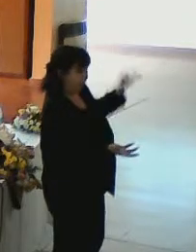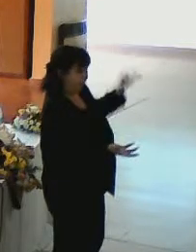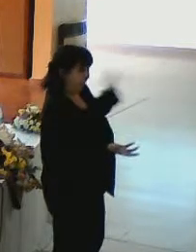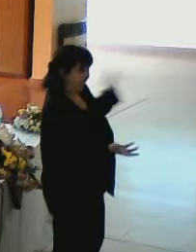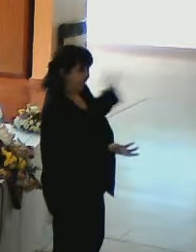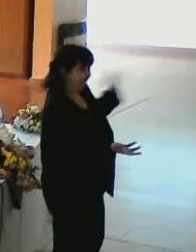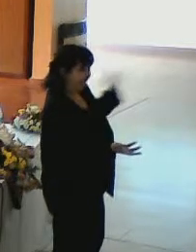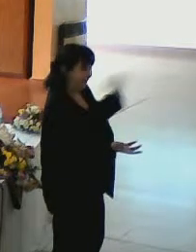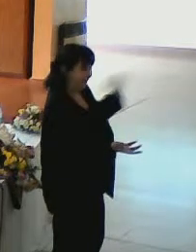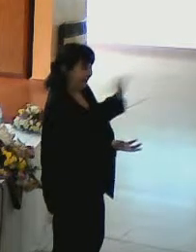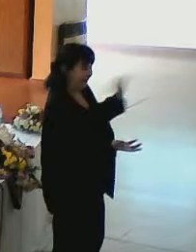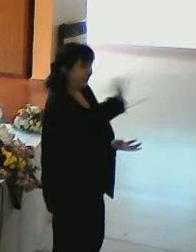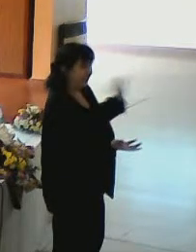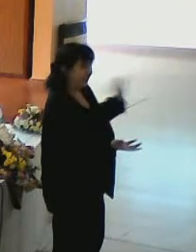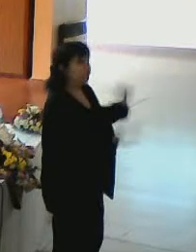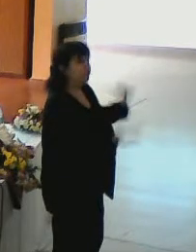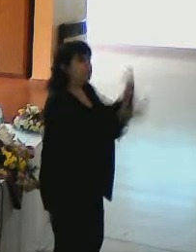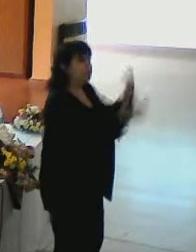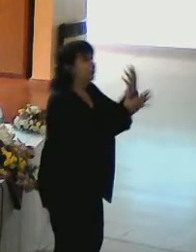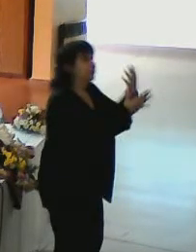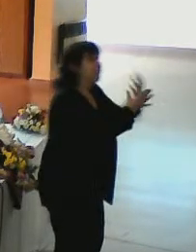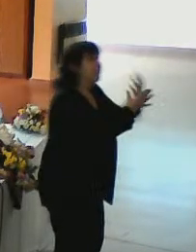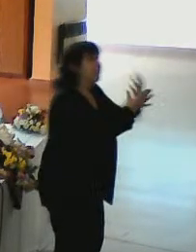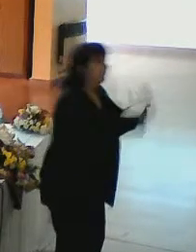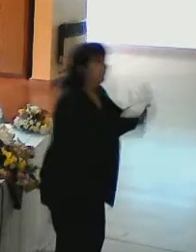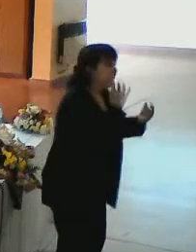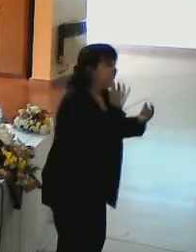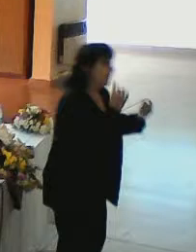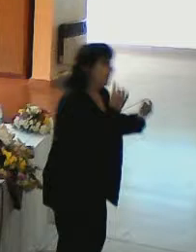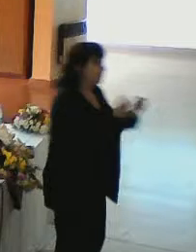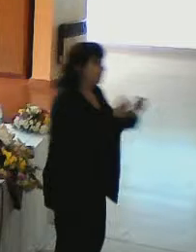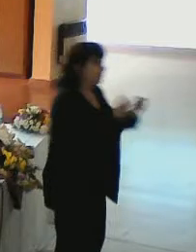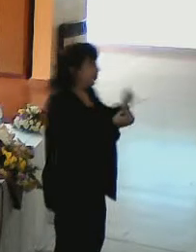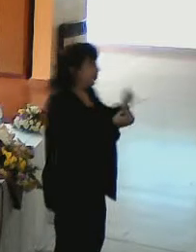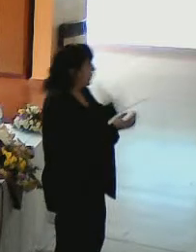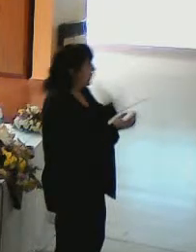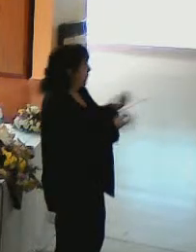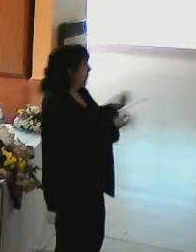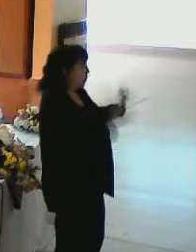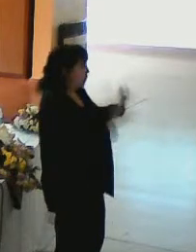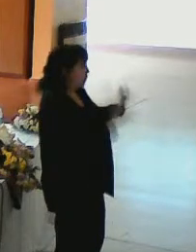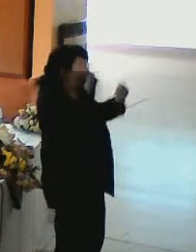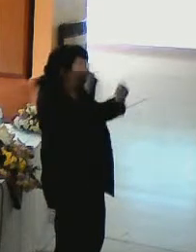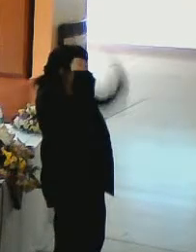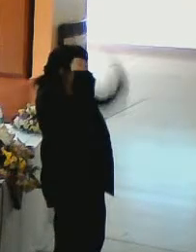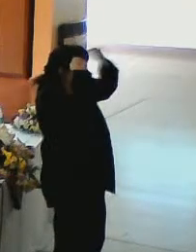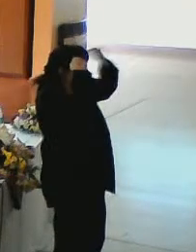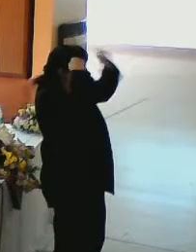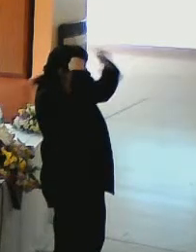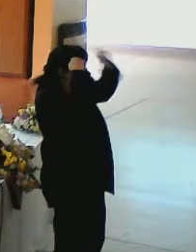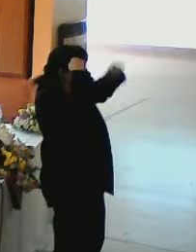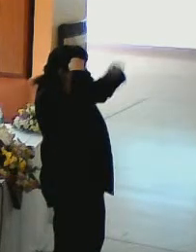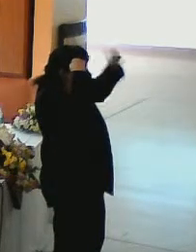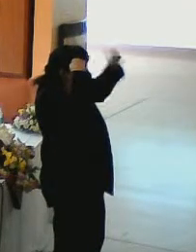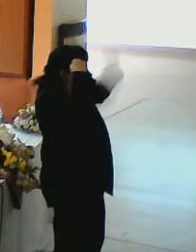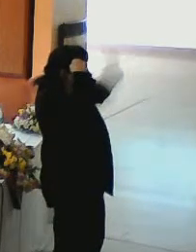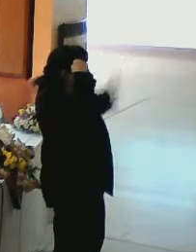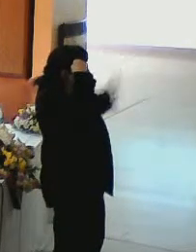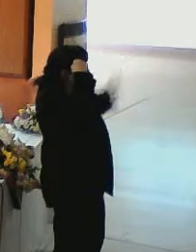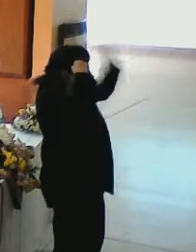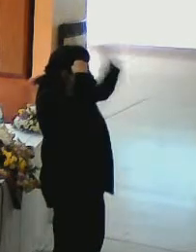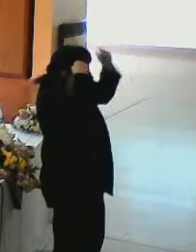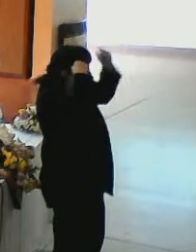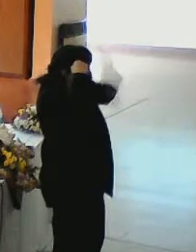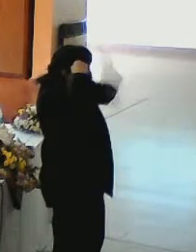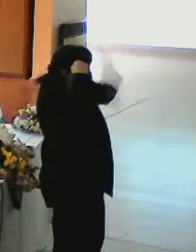una dificultad y que no es que quiere tener esa dificultad, sino que está dentro de su cerebro, ¿sí? Bien.